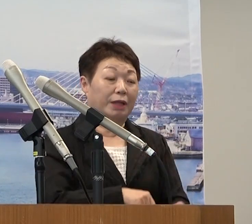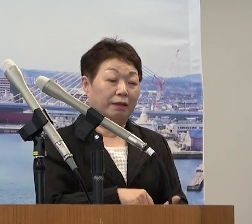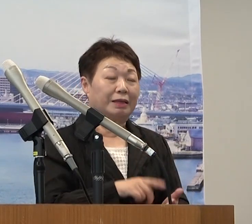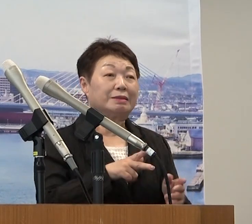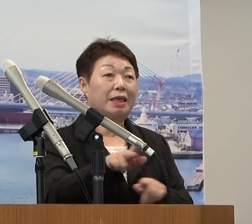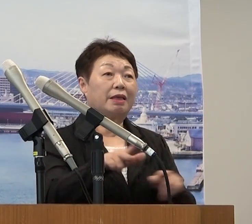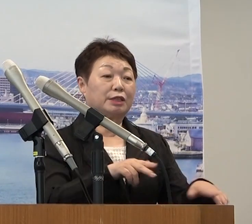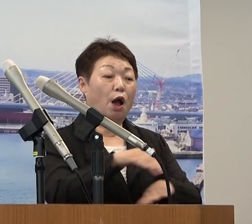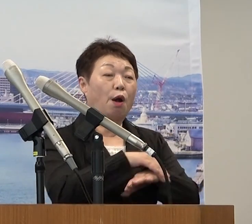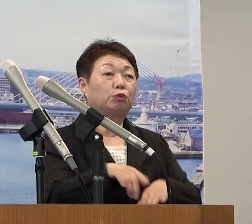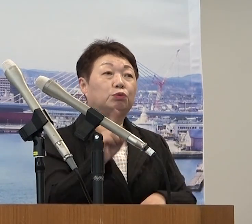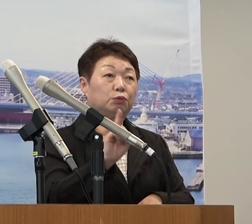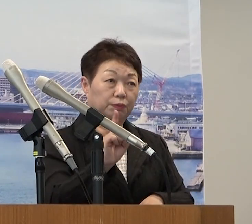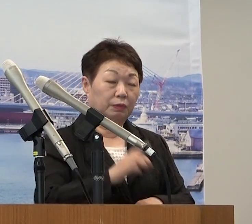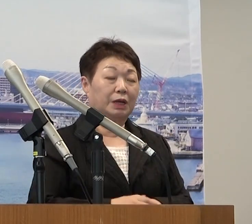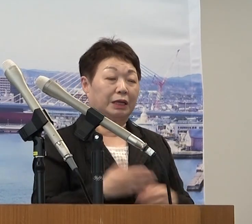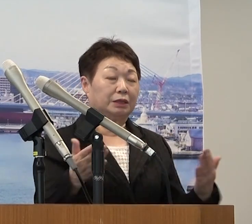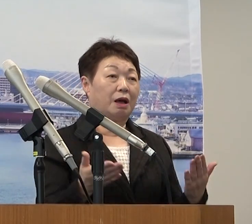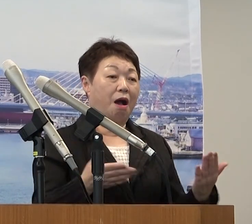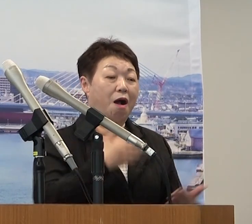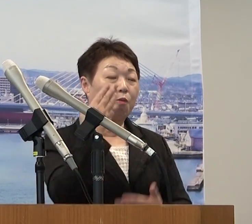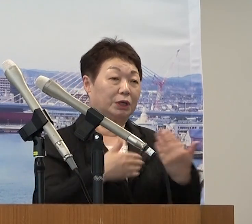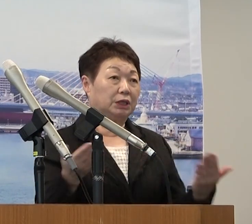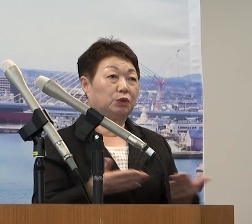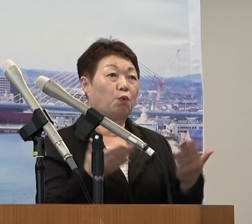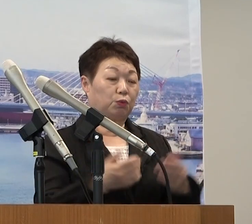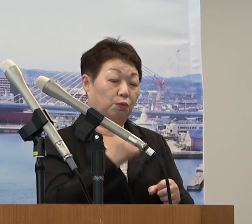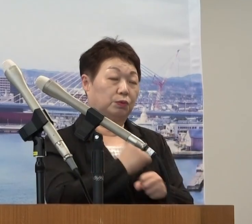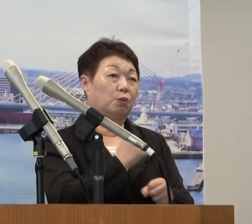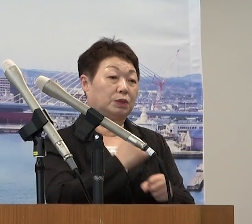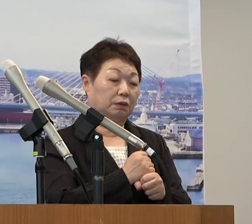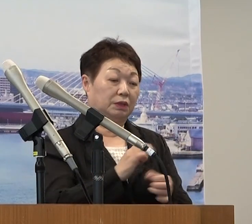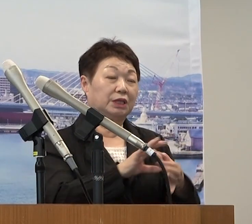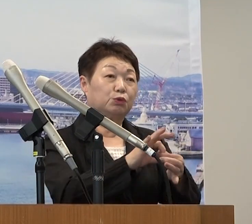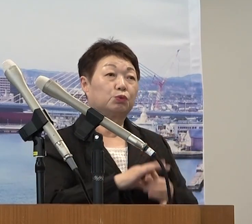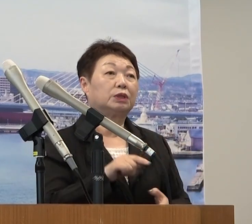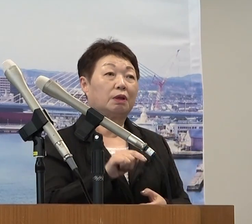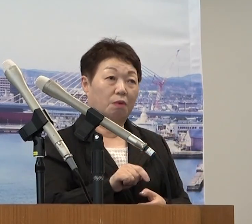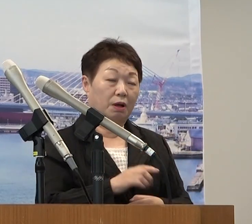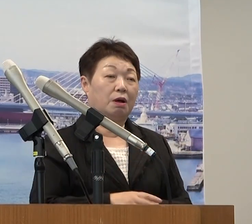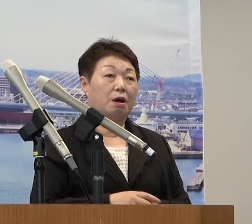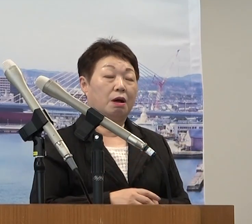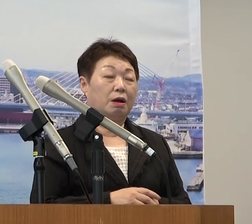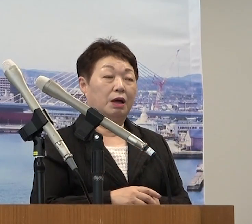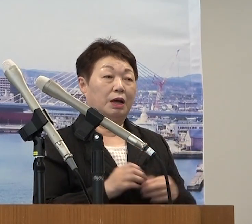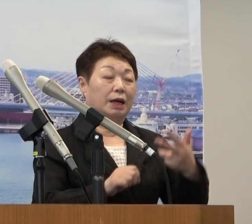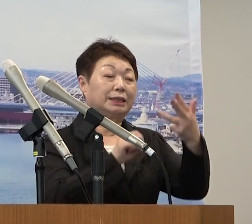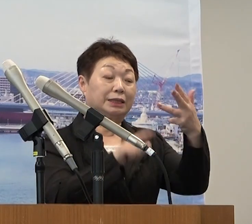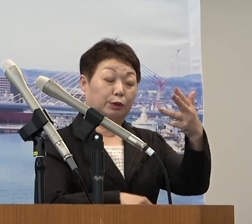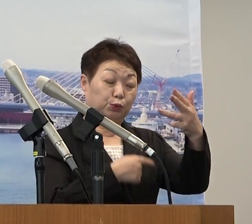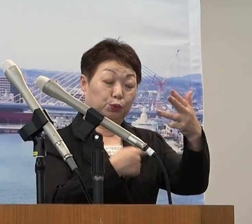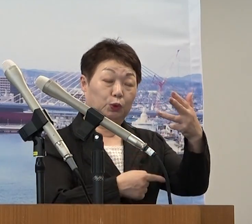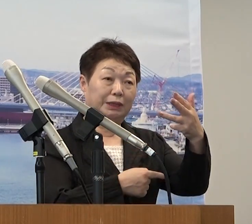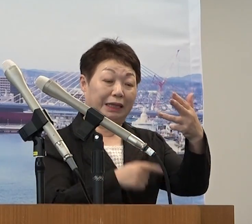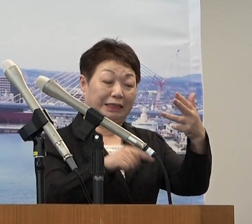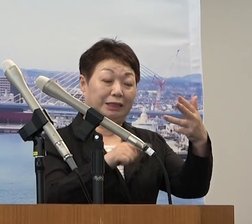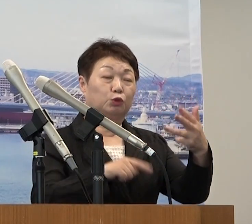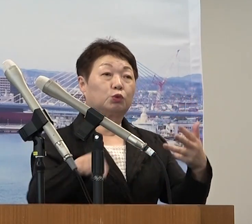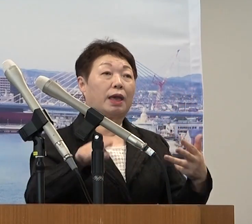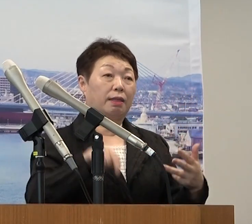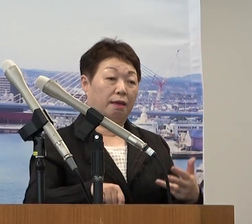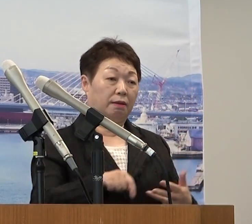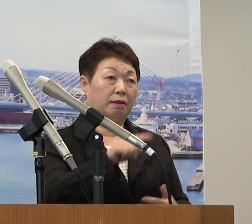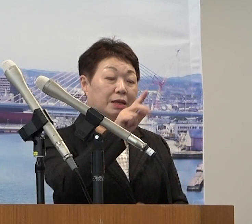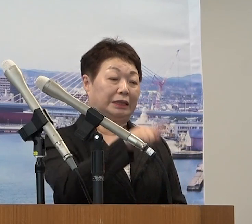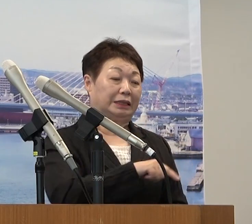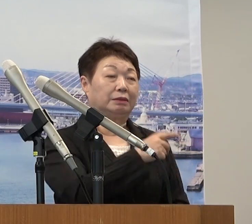に位置づけております青森市仕事創造会議につきましては、早速来月1日付で人事異動を